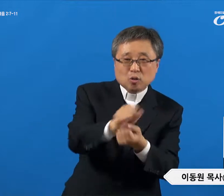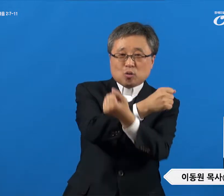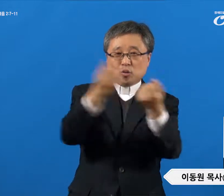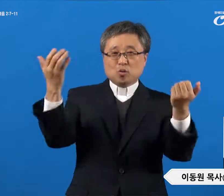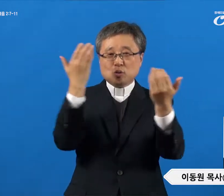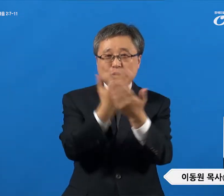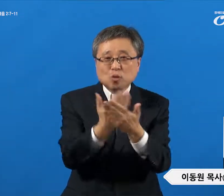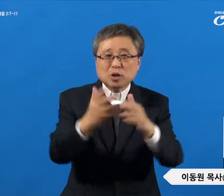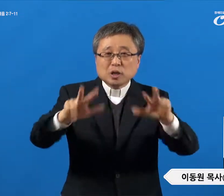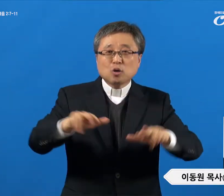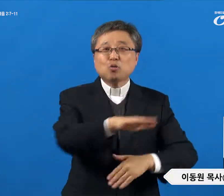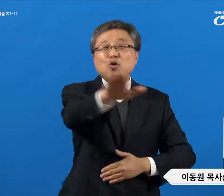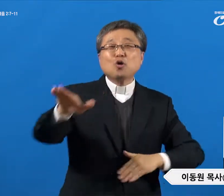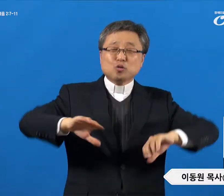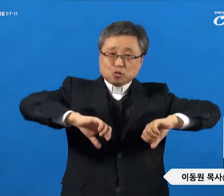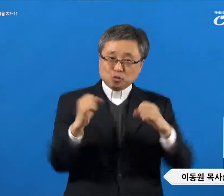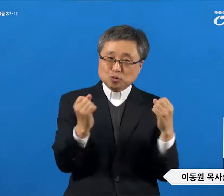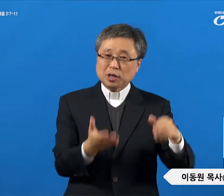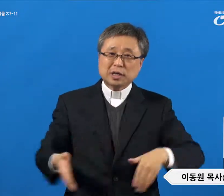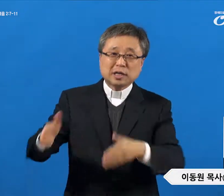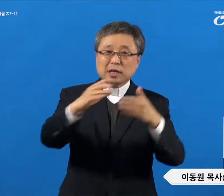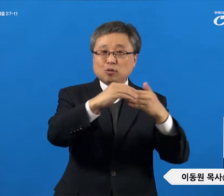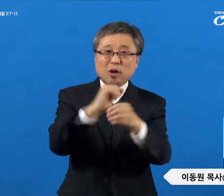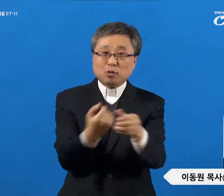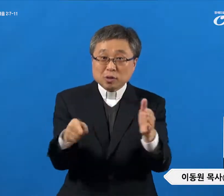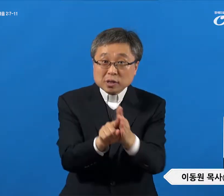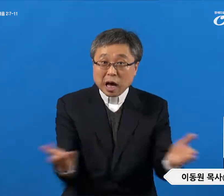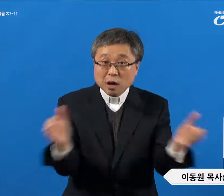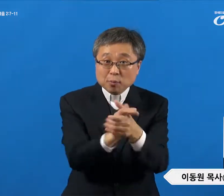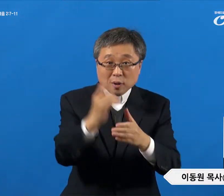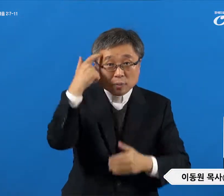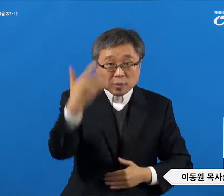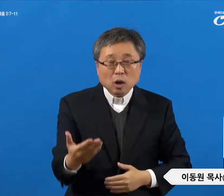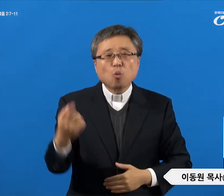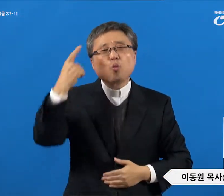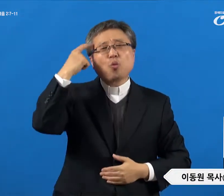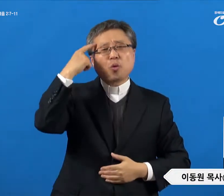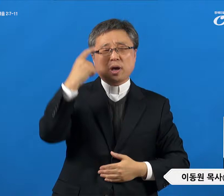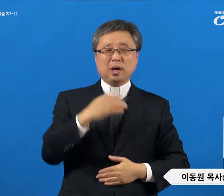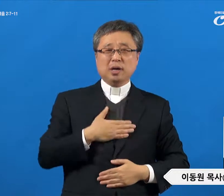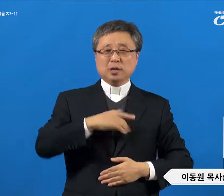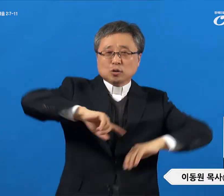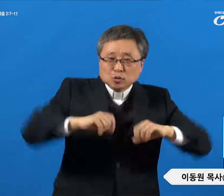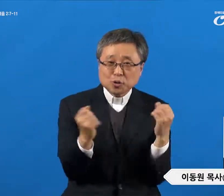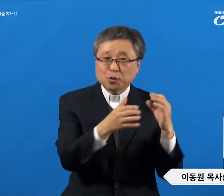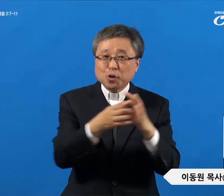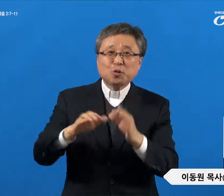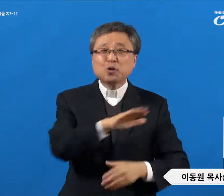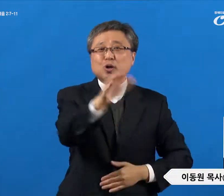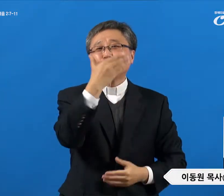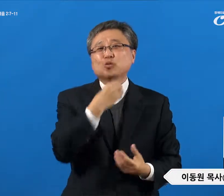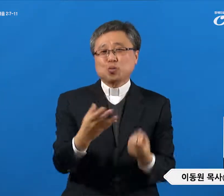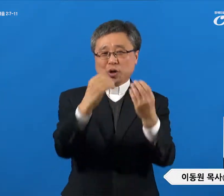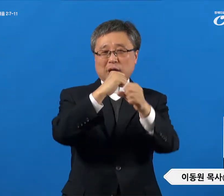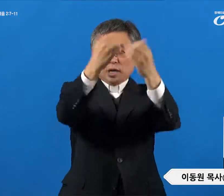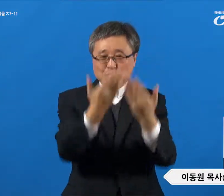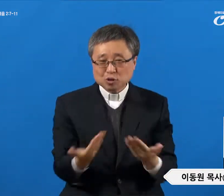우리를 순종의 길로 인도하고자. 아멘. 왜요? 그 순종을 통해서 우리를 축복하시고자, 순종을 통해서